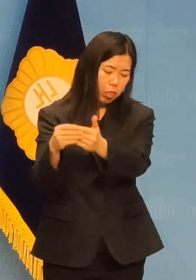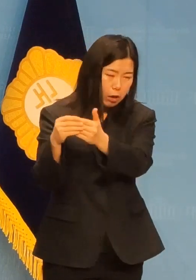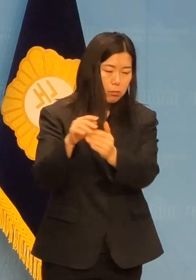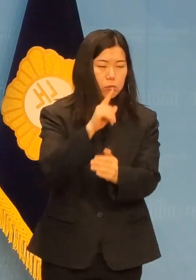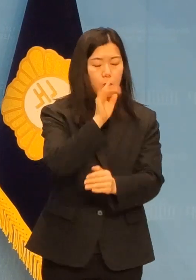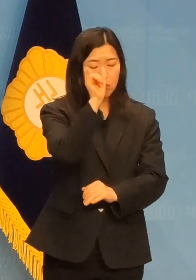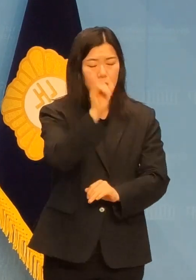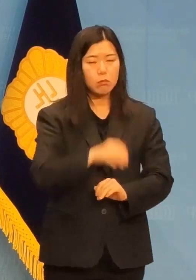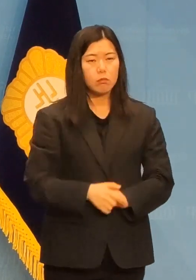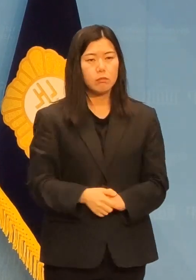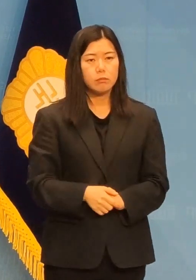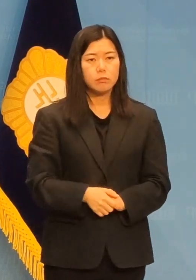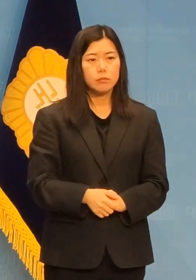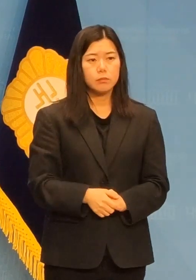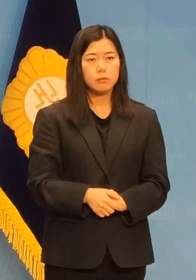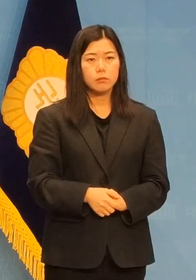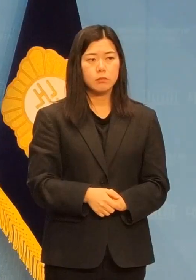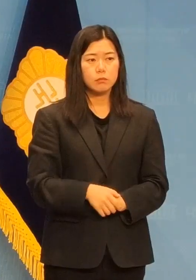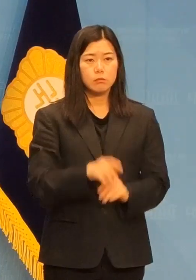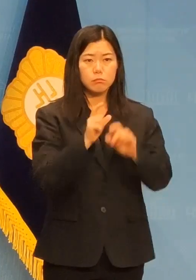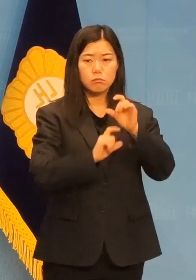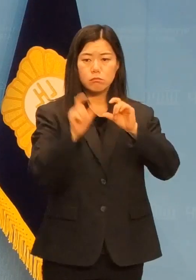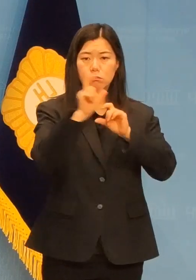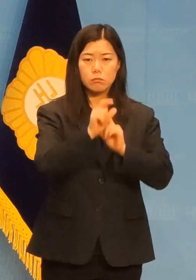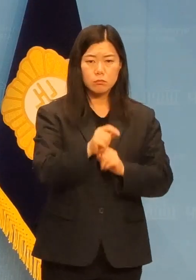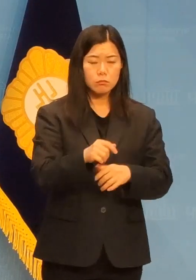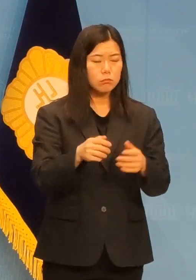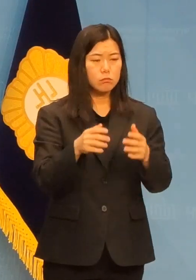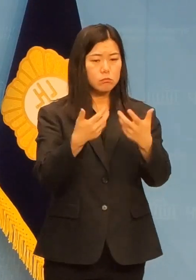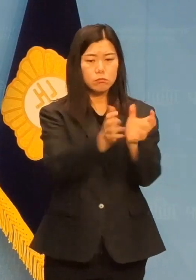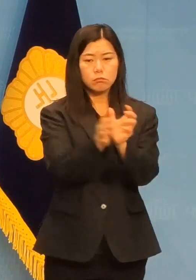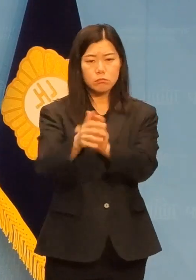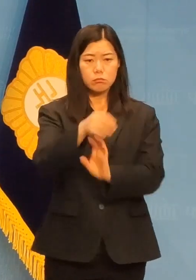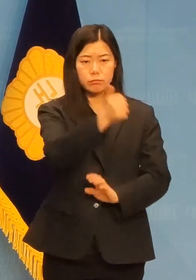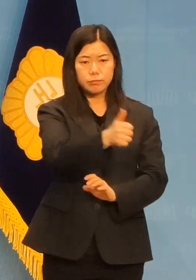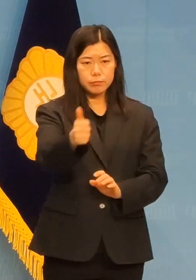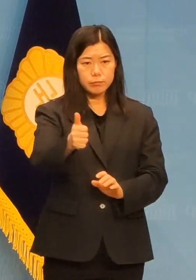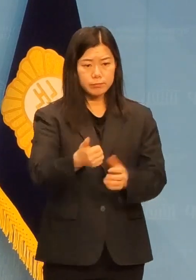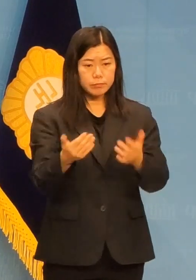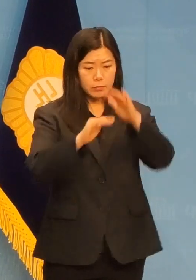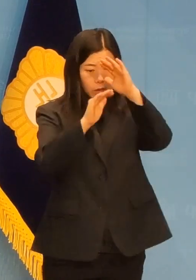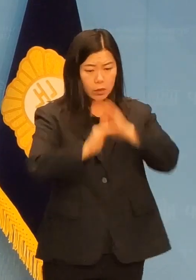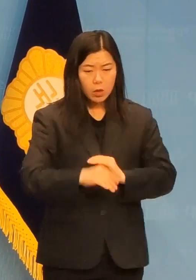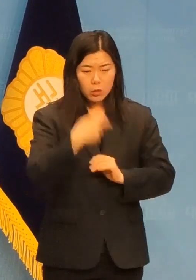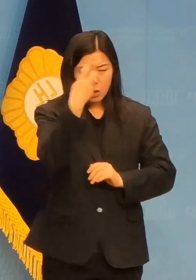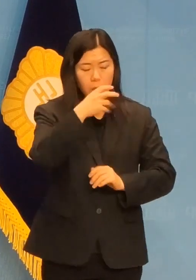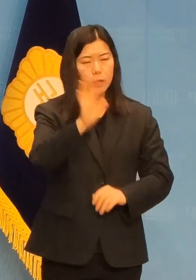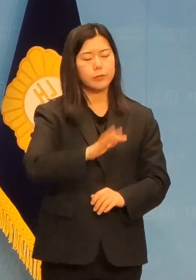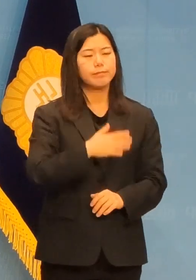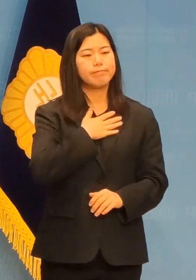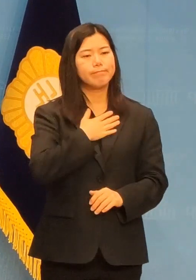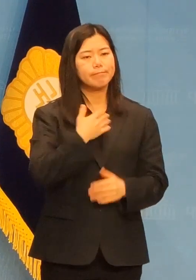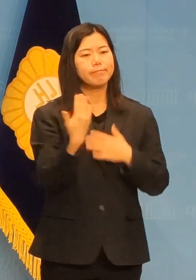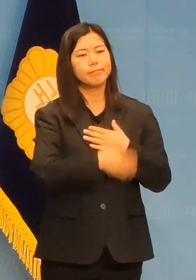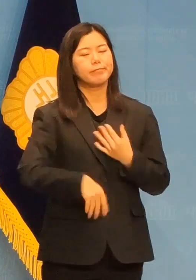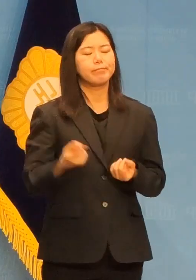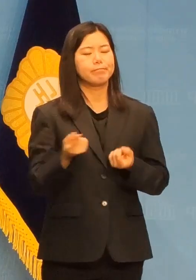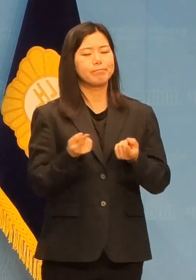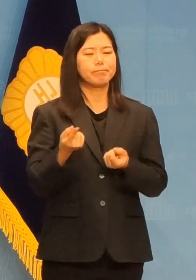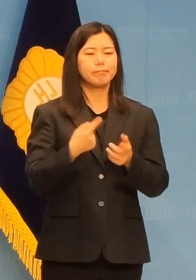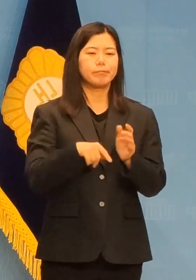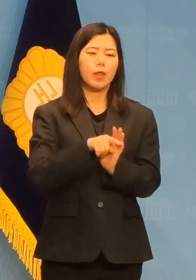있습니다. 심지어 장관들이 업무보고 내용 점검보다는 컨디션 조절을 위해